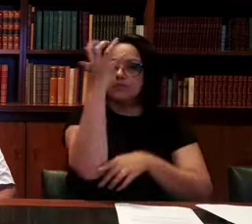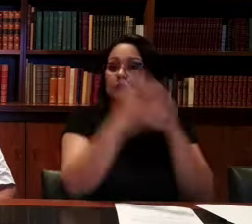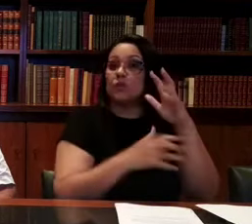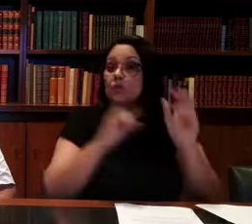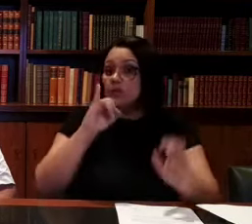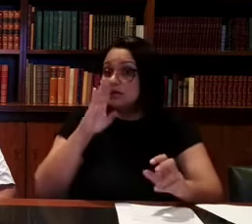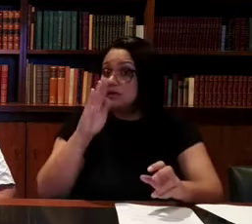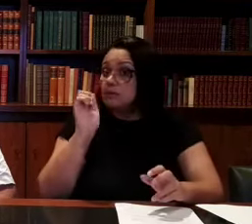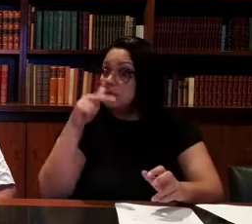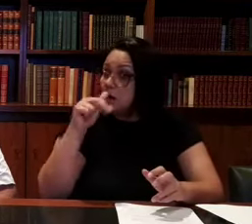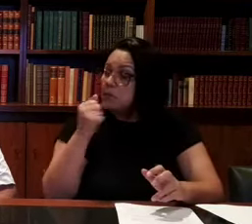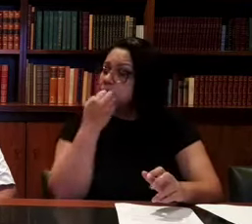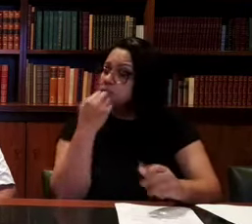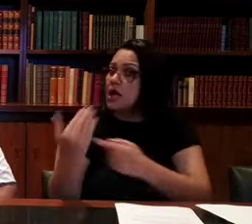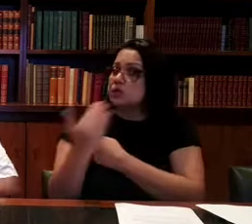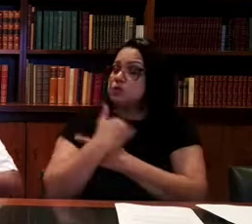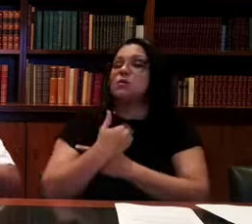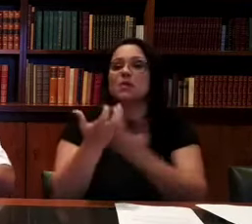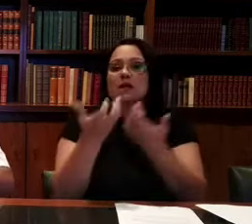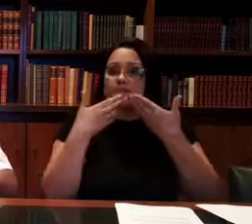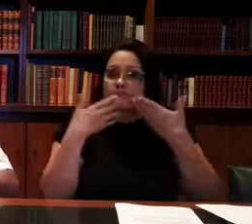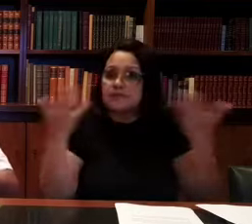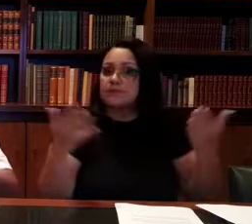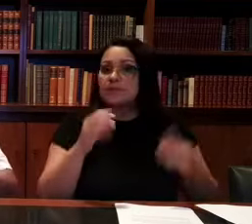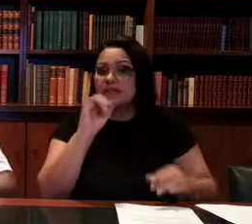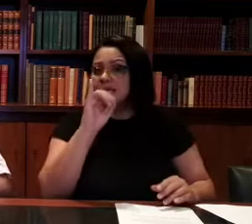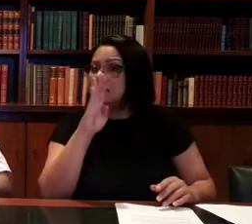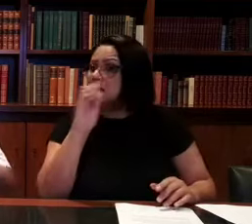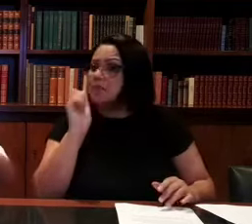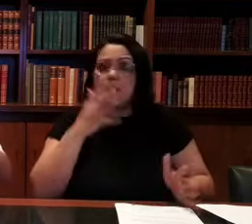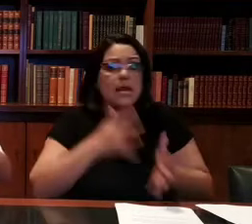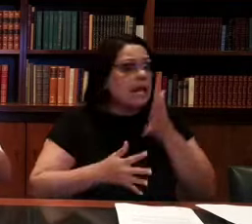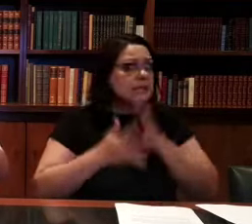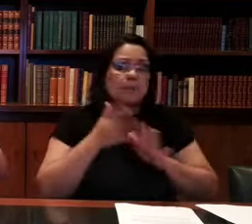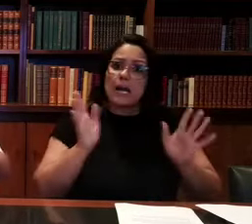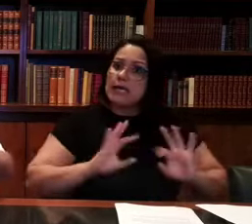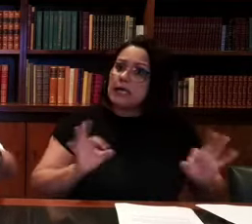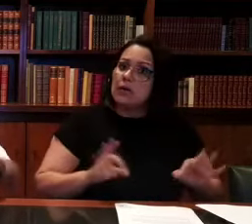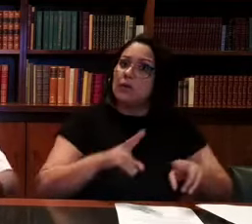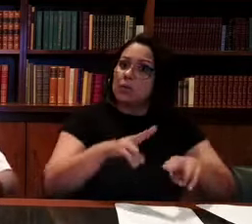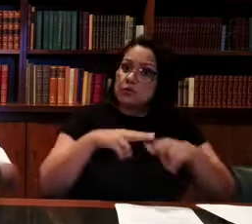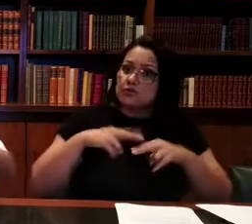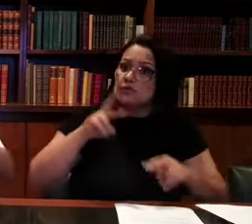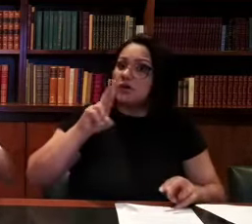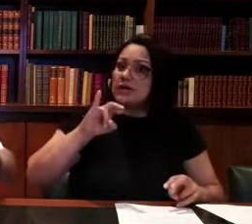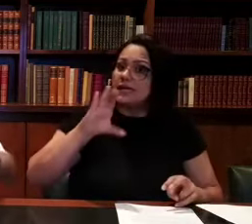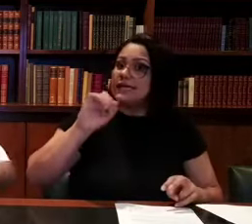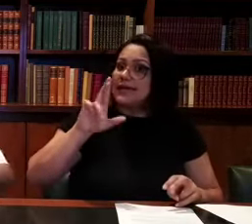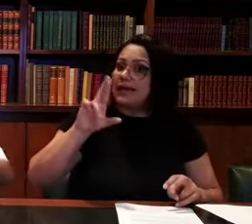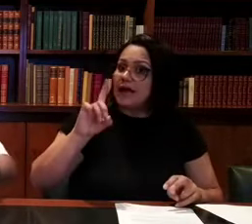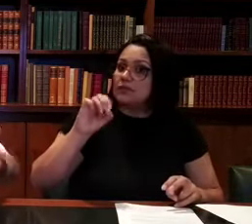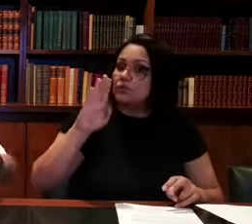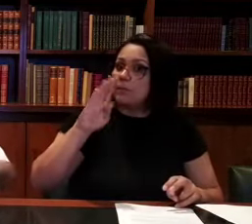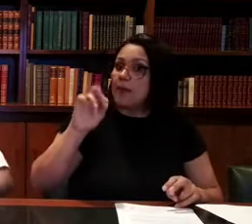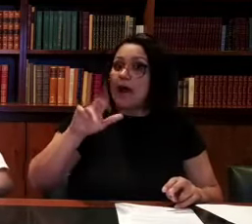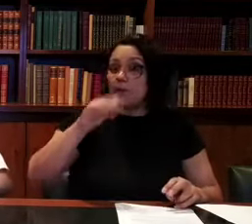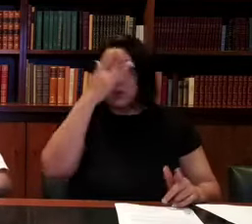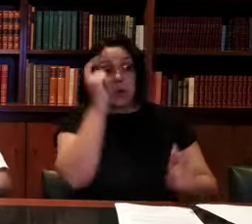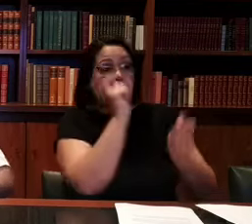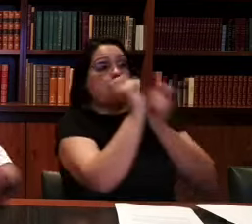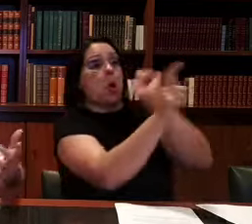Presidente as licenças estão saindo que a registras vamos lá atrapalha mais pessoal por isso eu vou entrar no bairro da Penha é só porque ele apanha você não